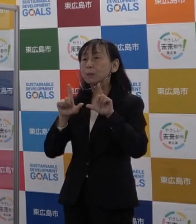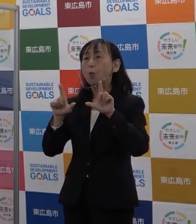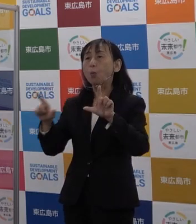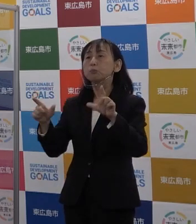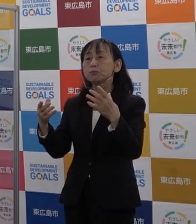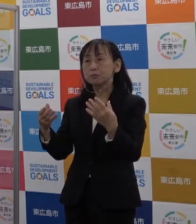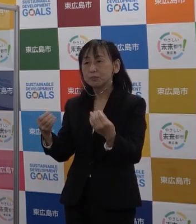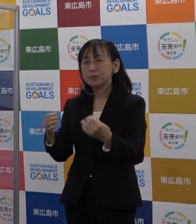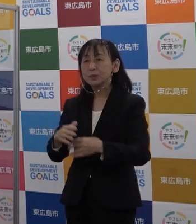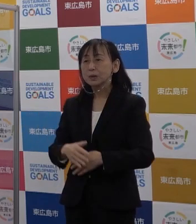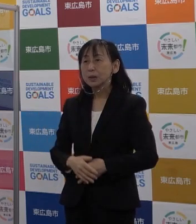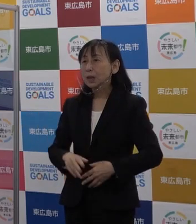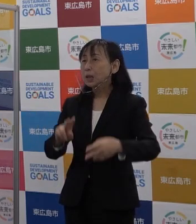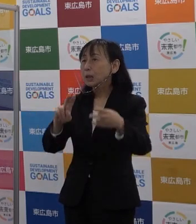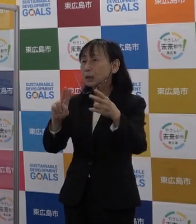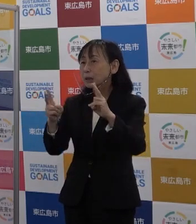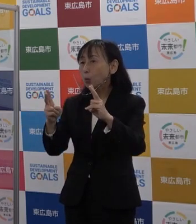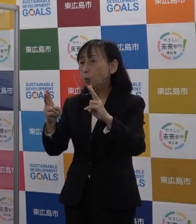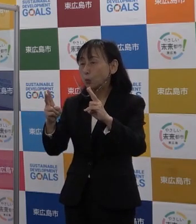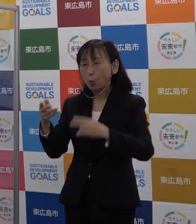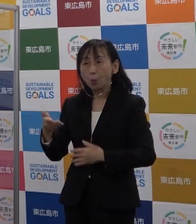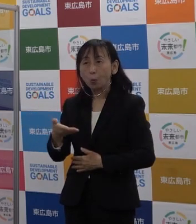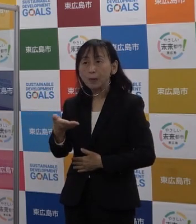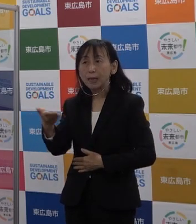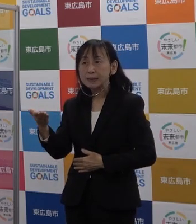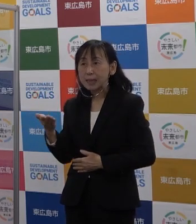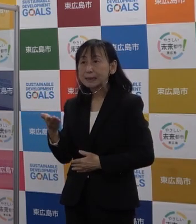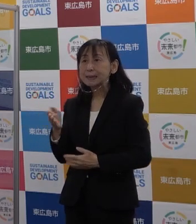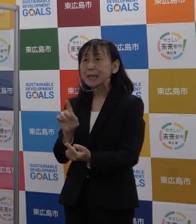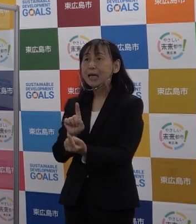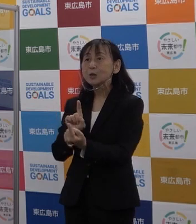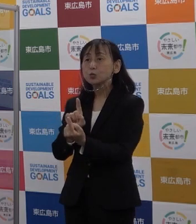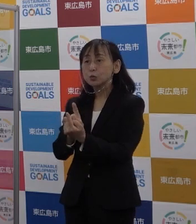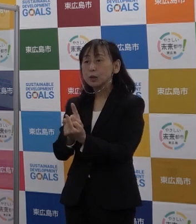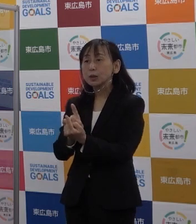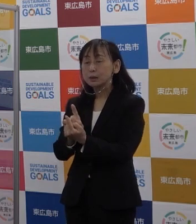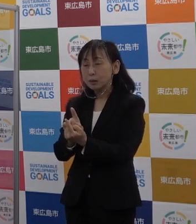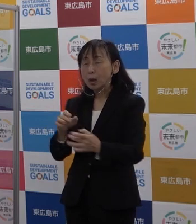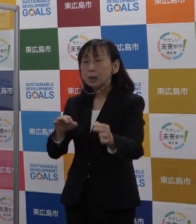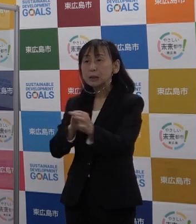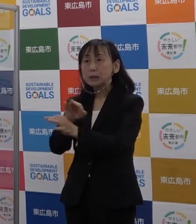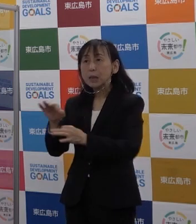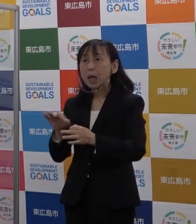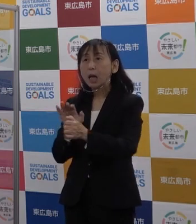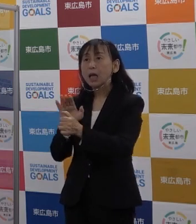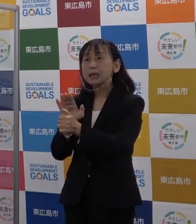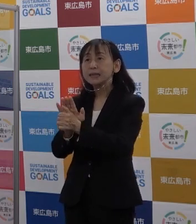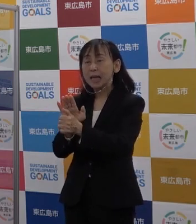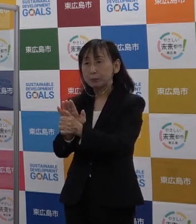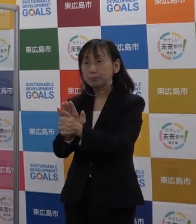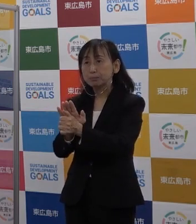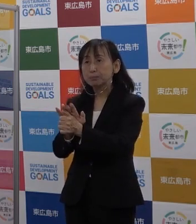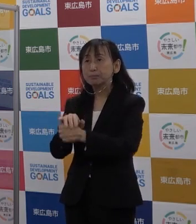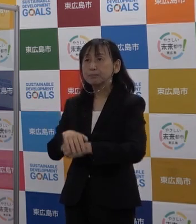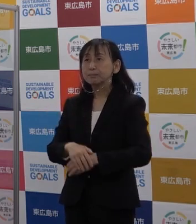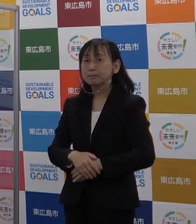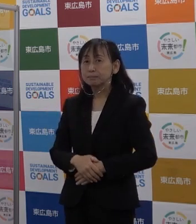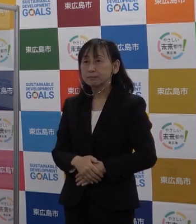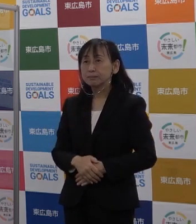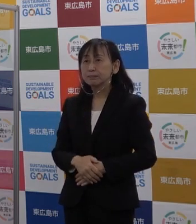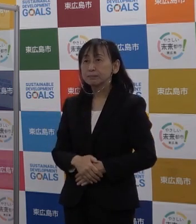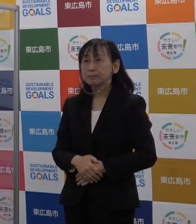が企業の皆さんに対するその経営支援あるいはさまざまな